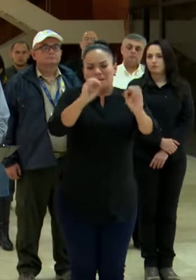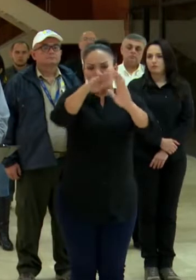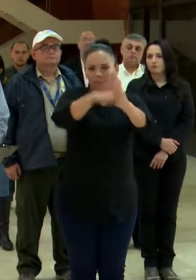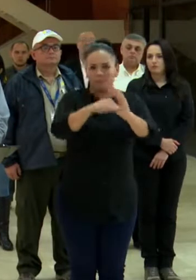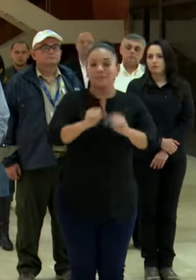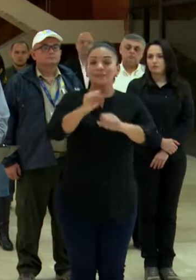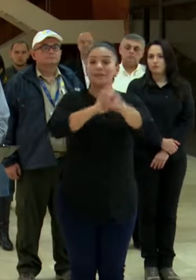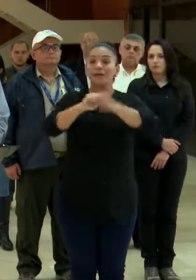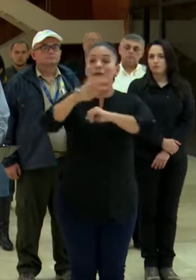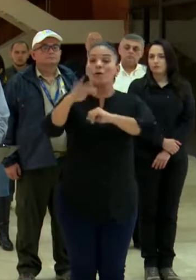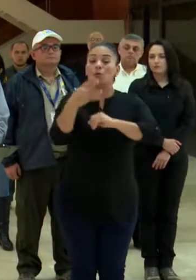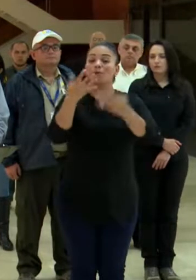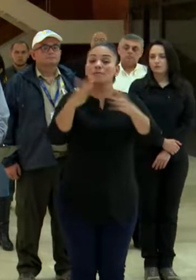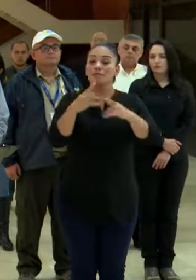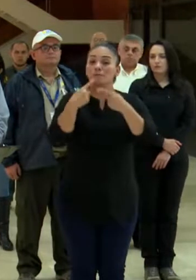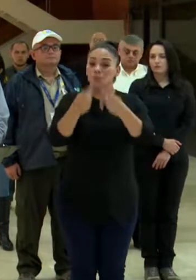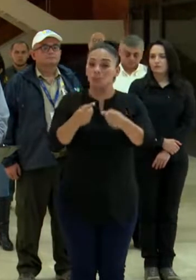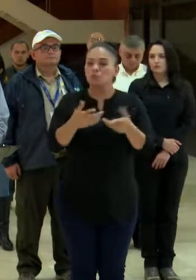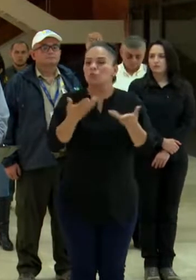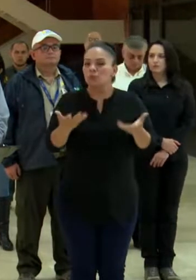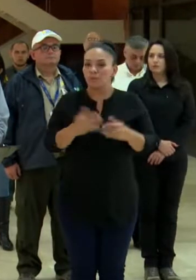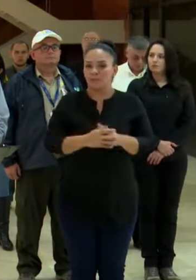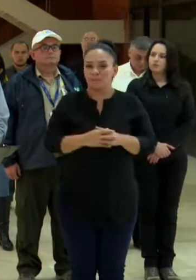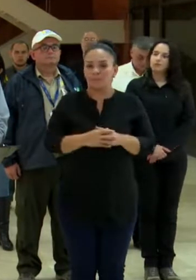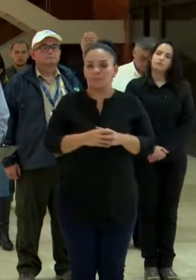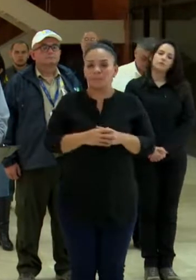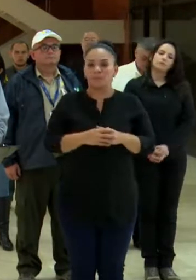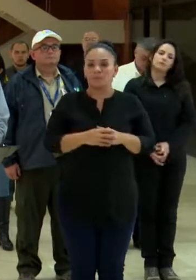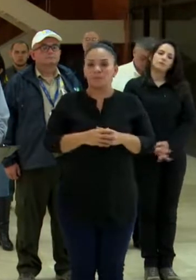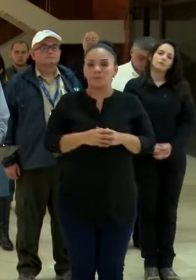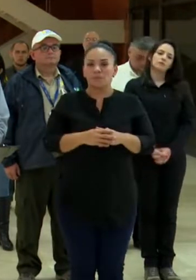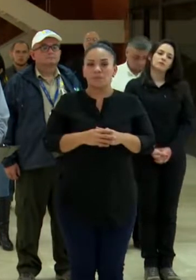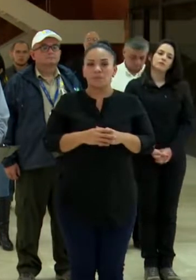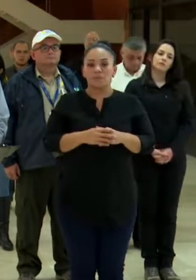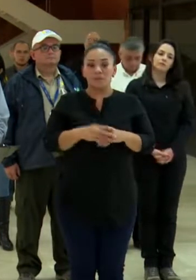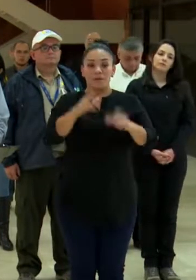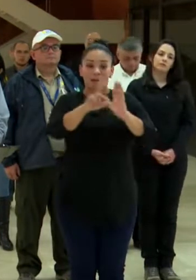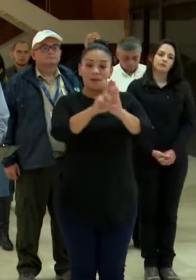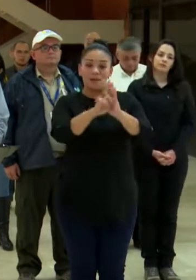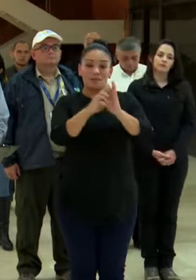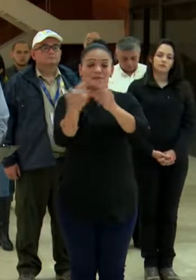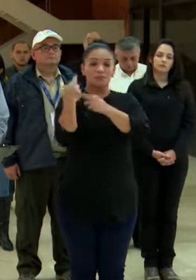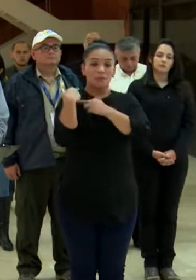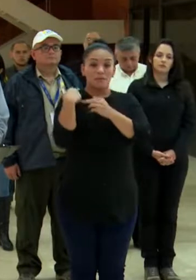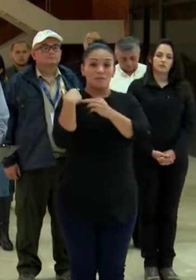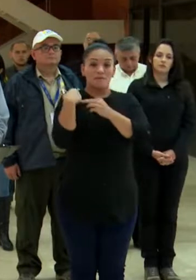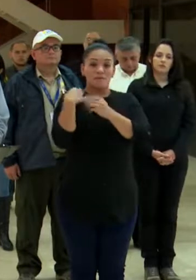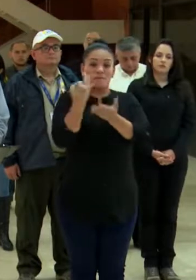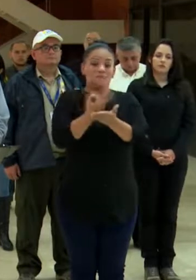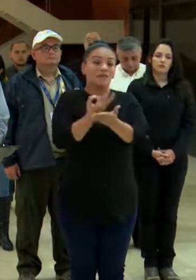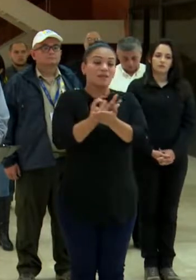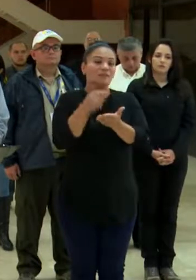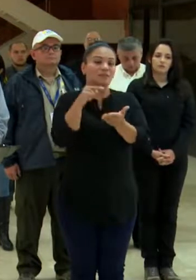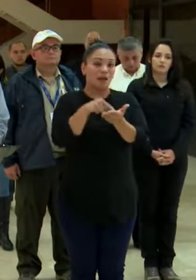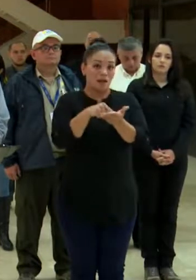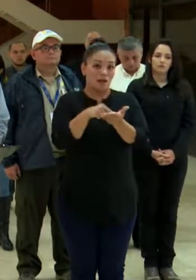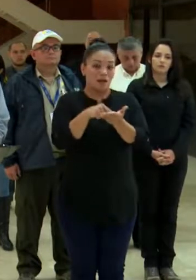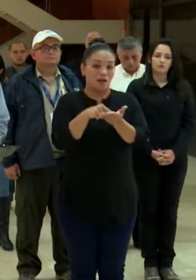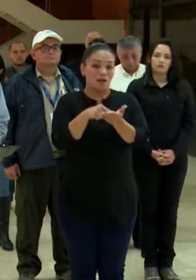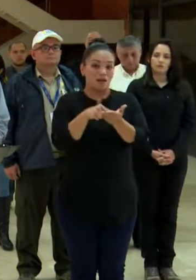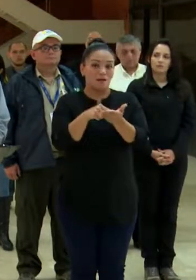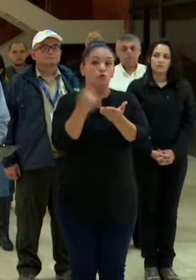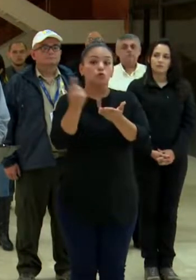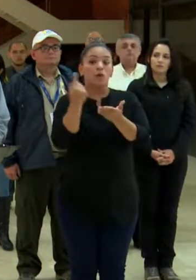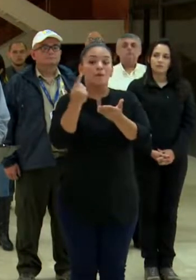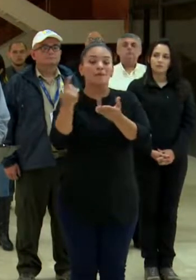ha pronunciado de que lo que está fuera de la ley de responsabilidad financiera son los gastos de